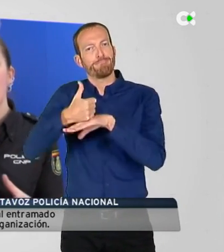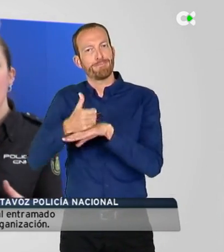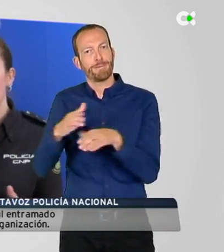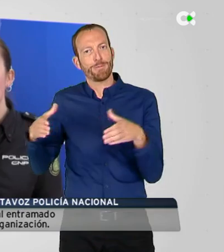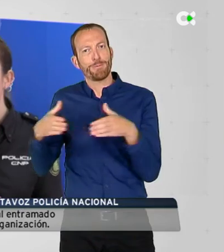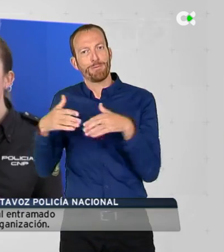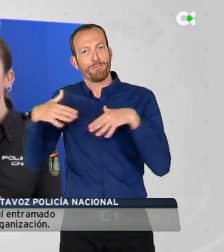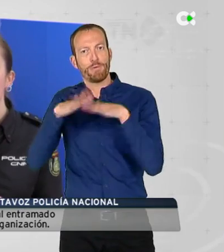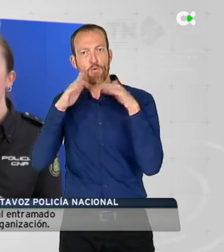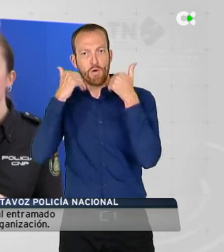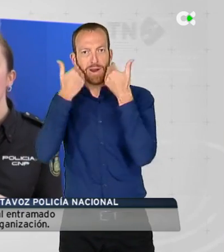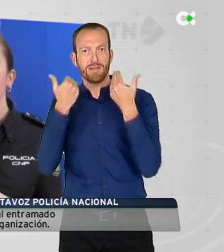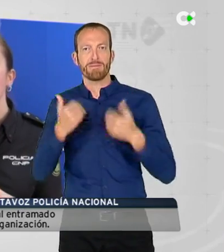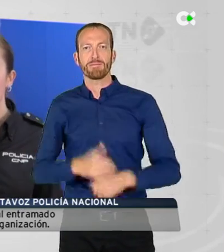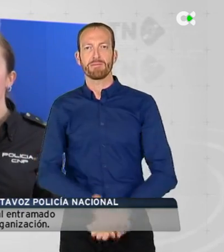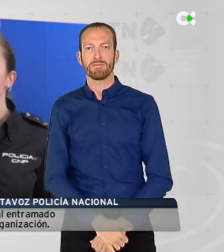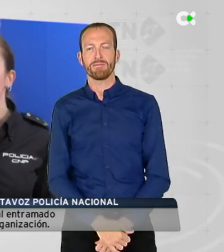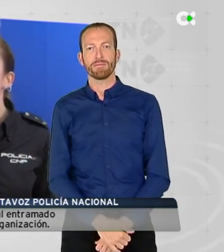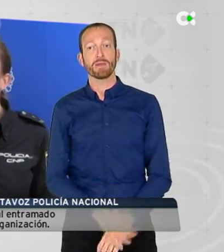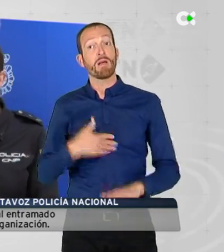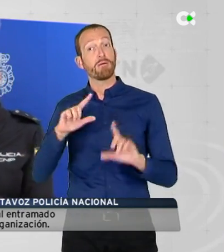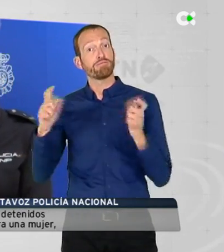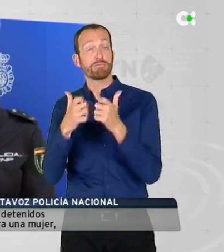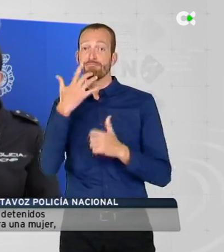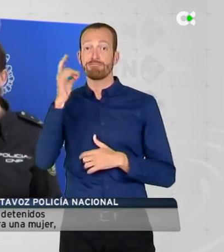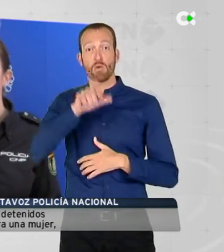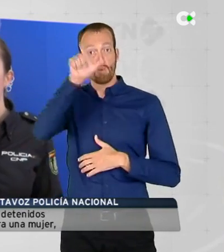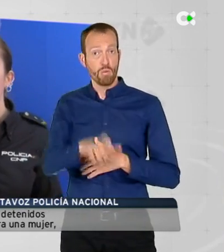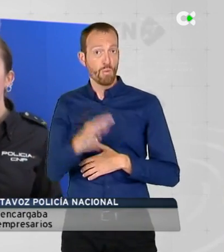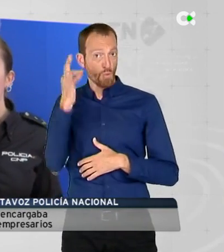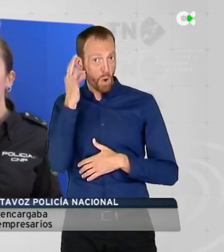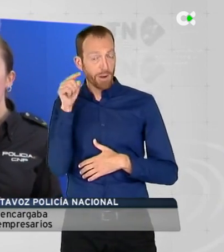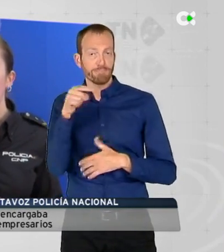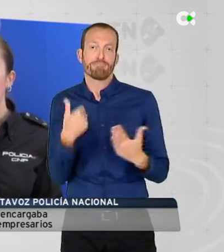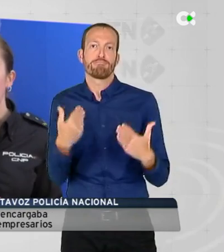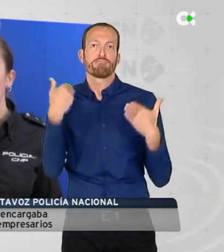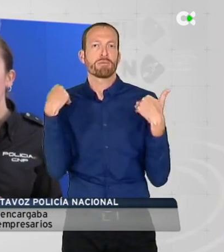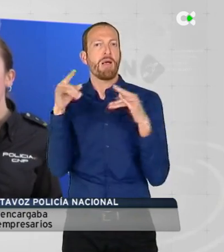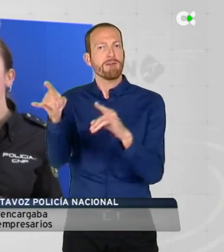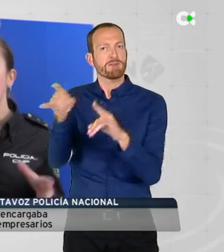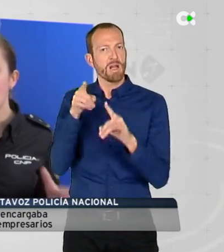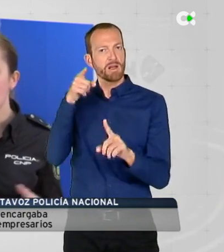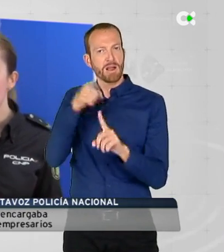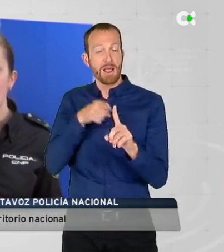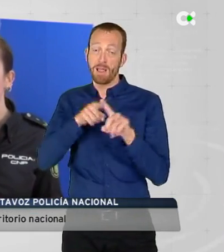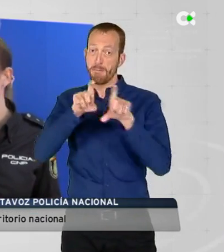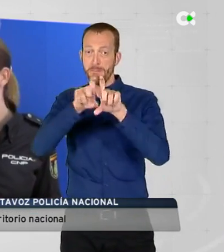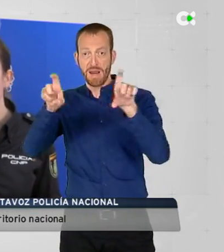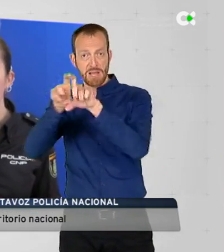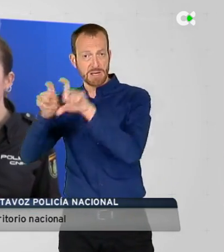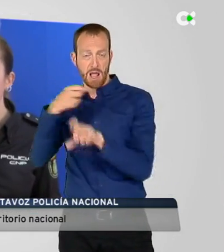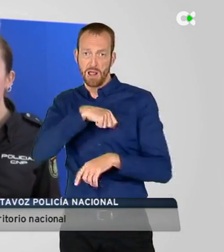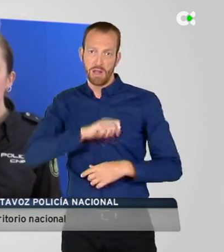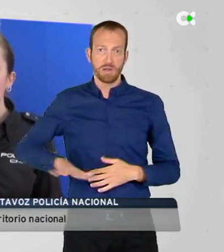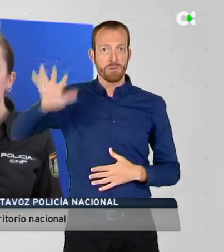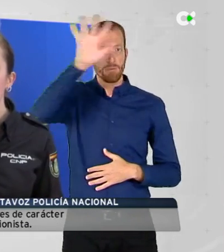principal entramado de esta organización. Entre los detenidos se encuentra una mujer, la cual se encargaba de captar a empresarios de todo el